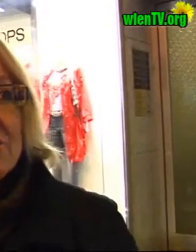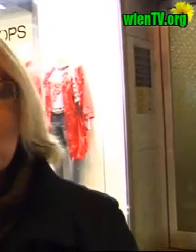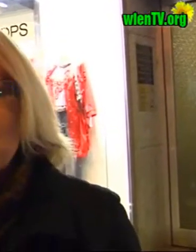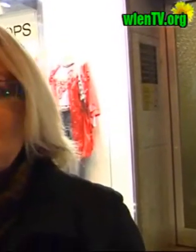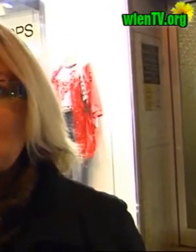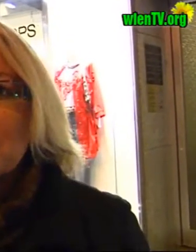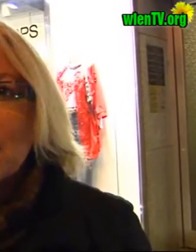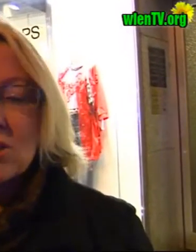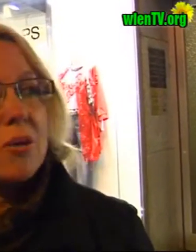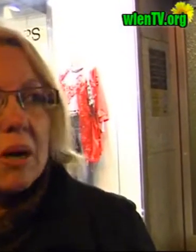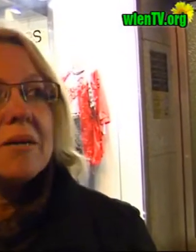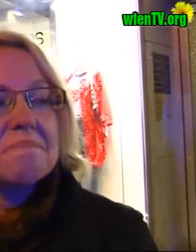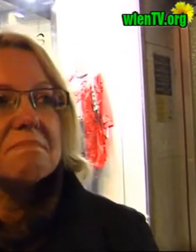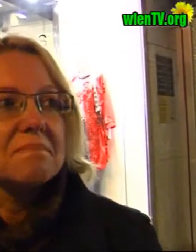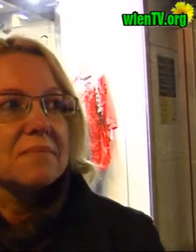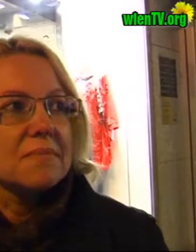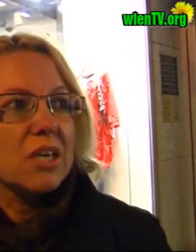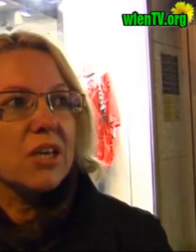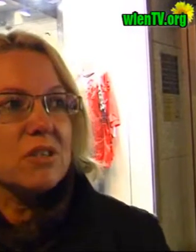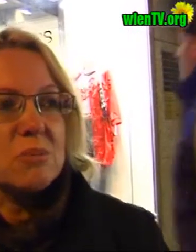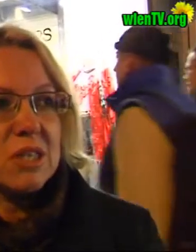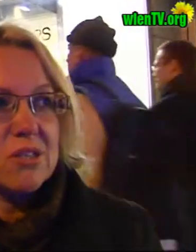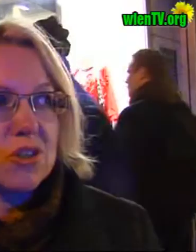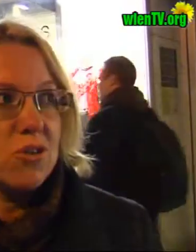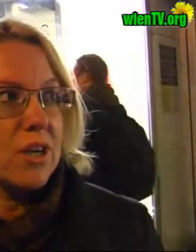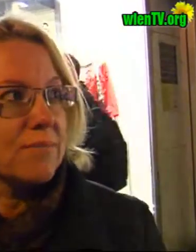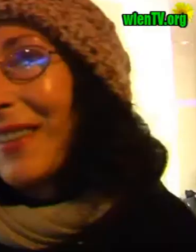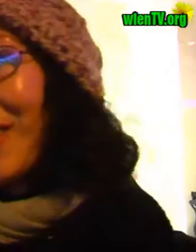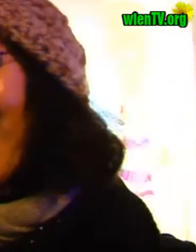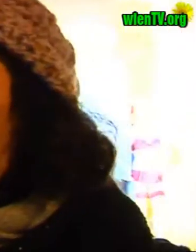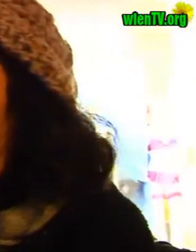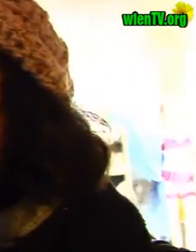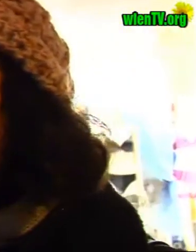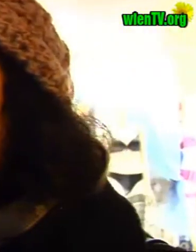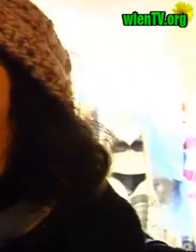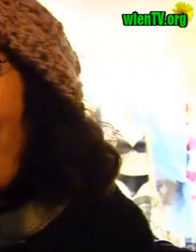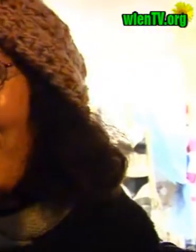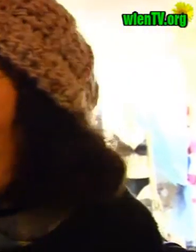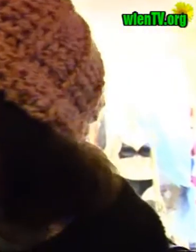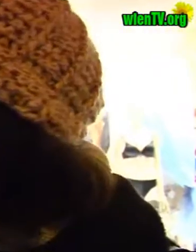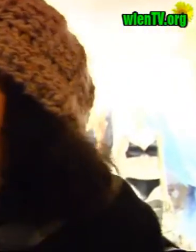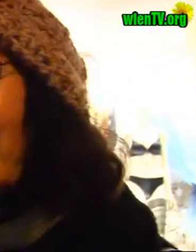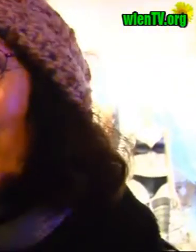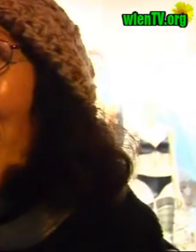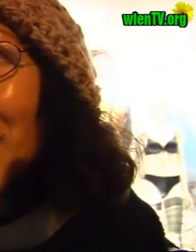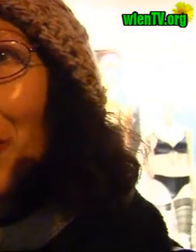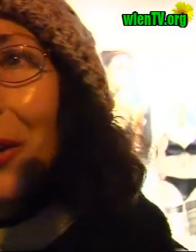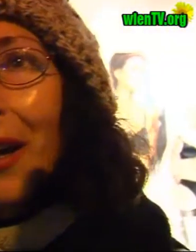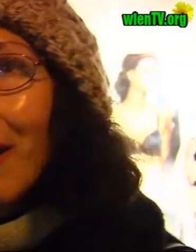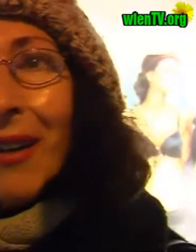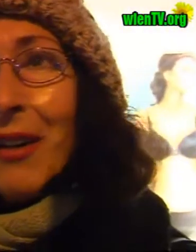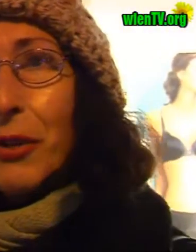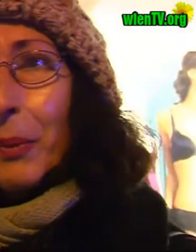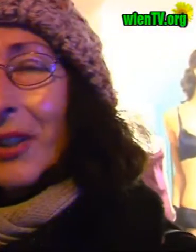schon stark auf sich aufmerksam gemacht. Aber in gewissem Sinn ist es schon okay. Gott sei Dank wird nicht alles einfach hingenommen,